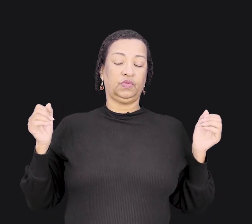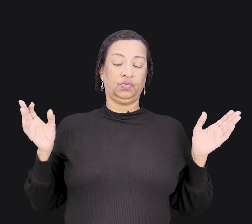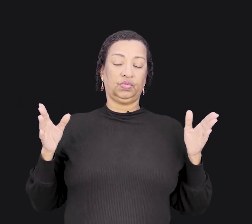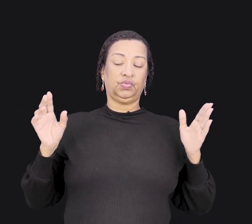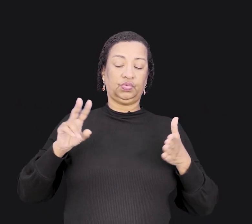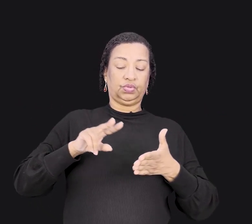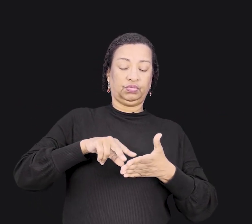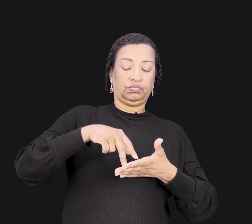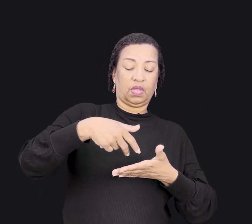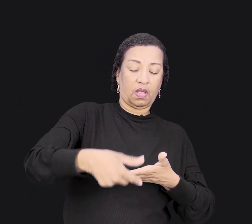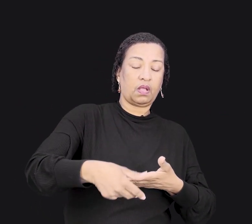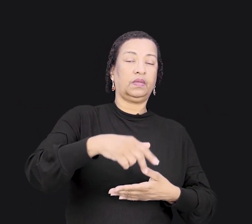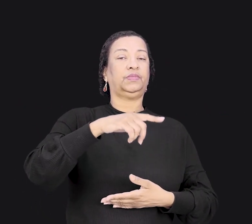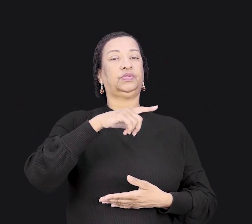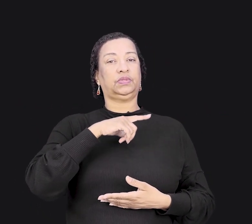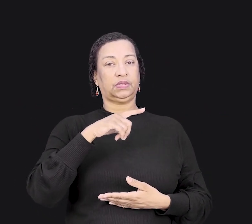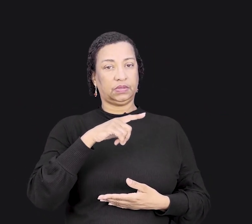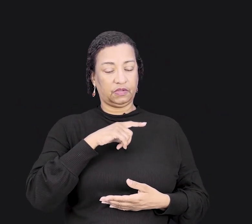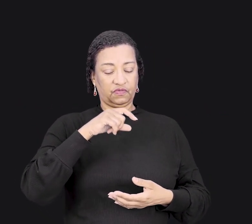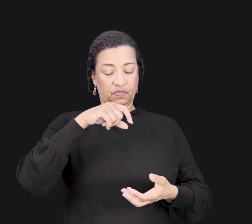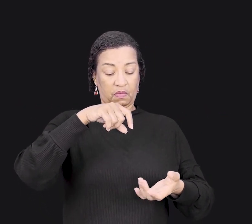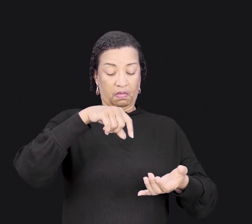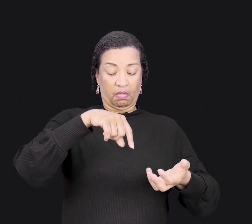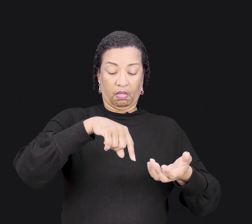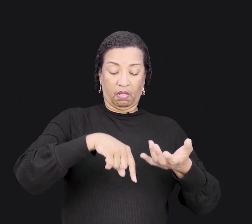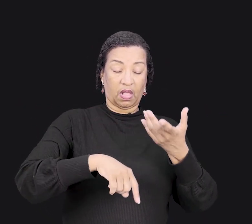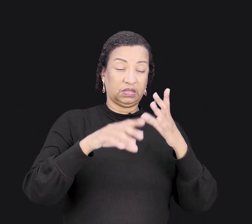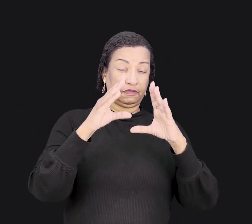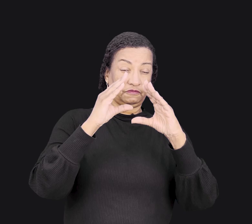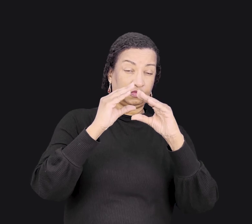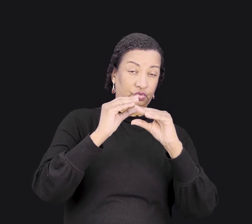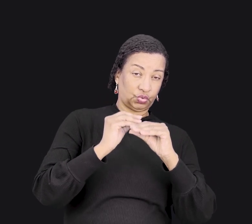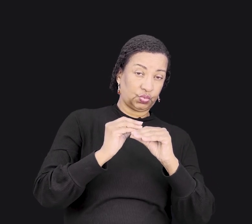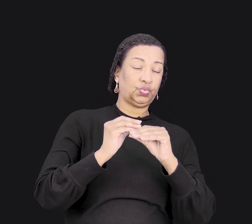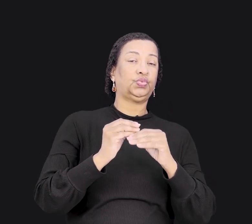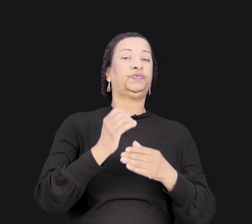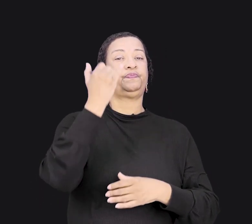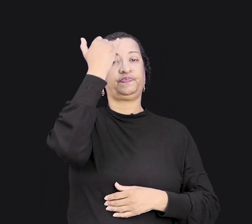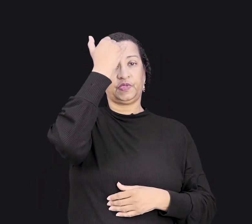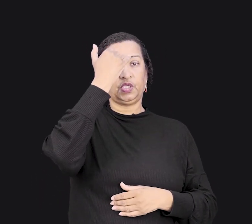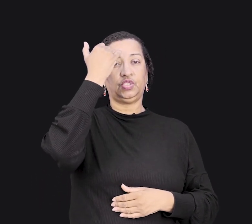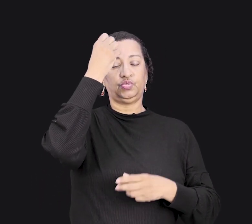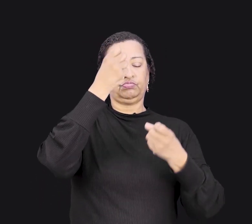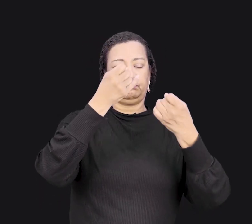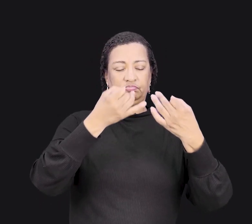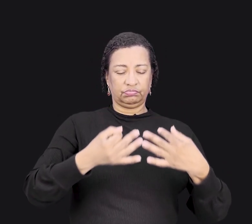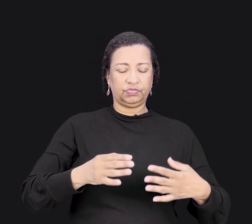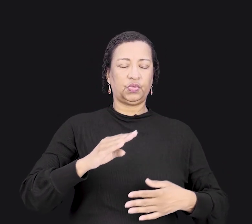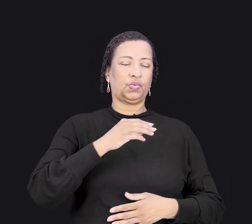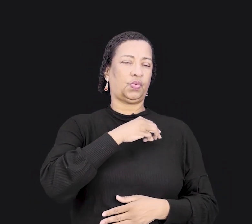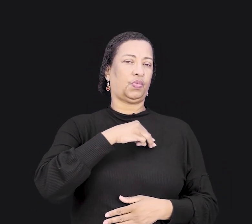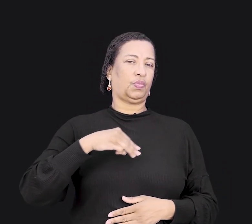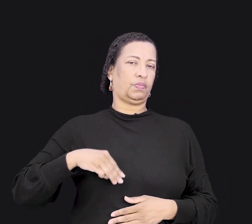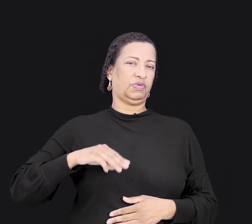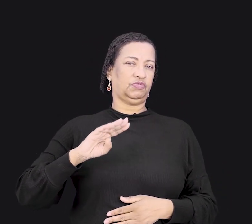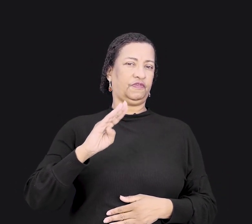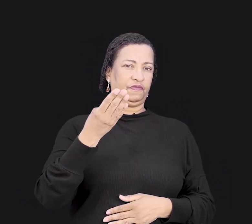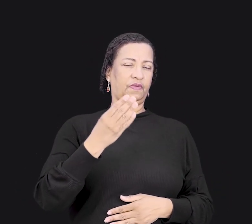tiveram. Foi exatamente assim que Judas descreveu os falsos mestres. Judas também